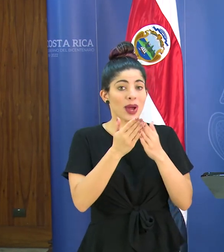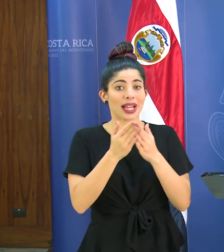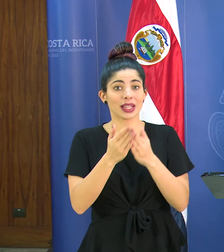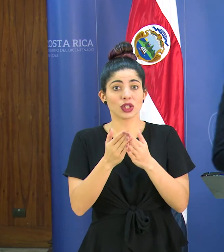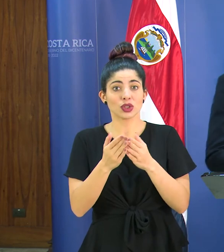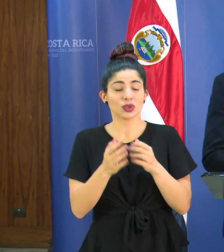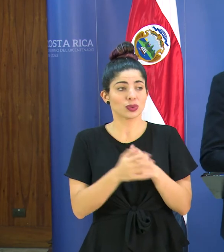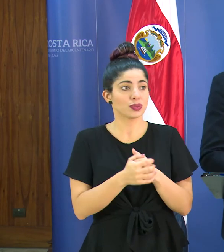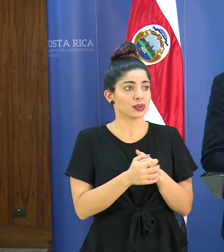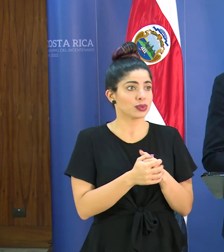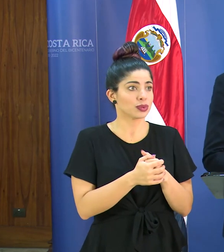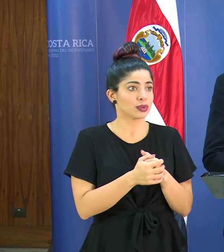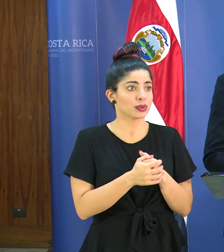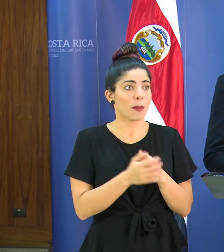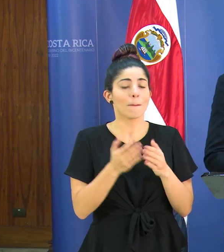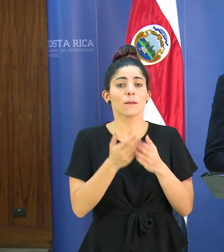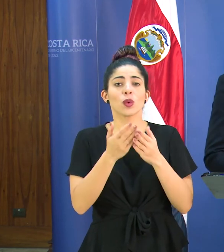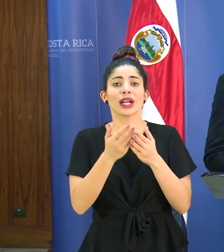si